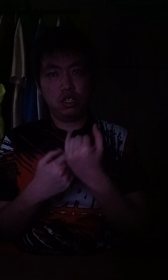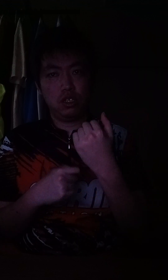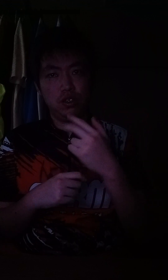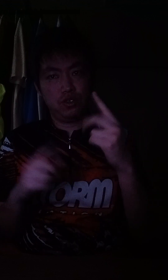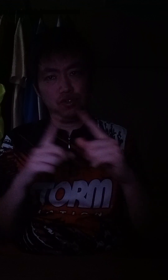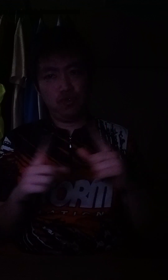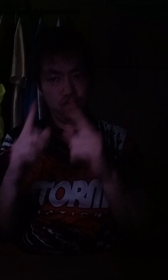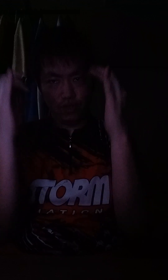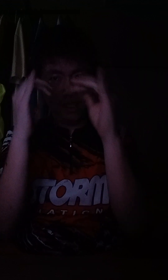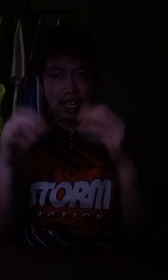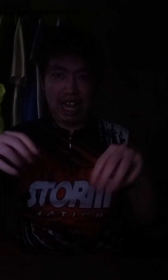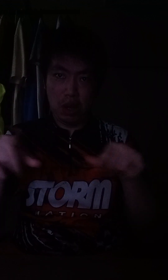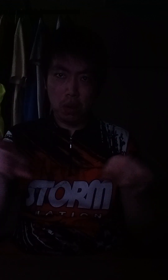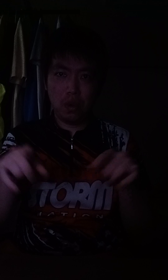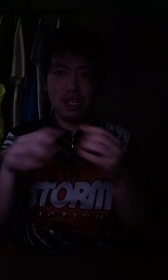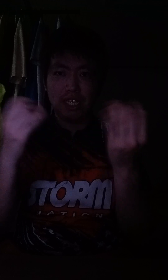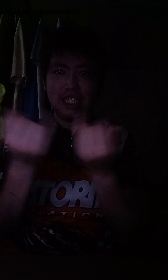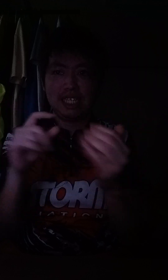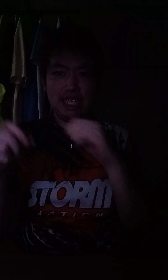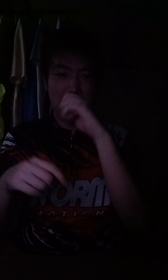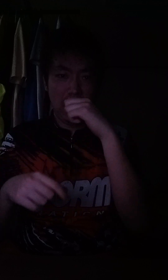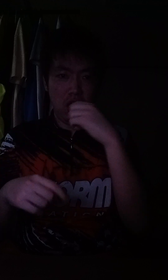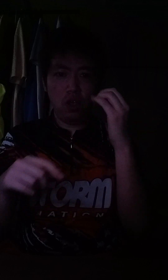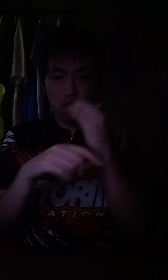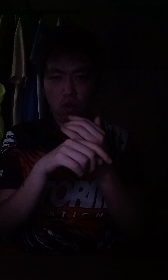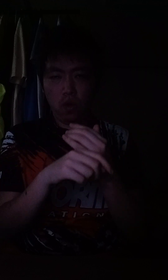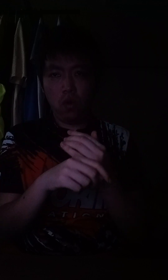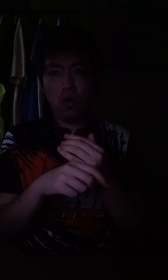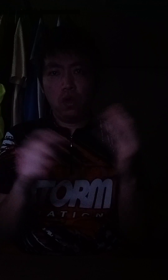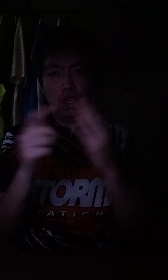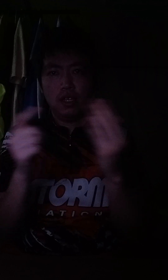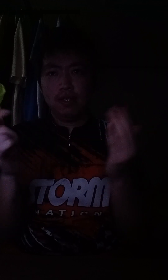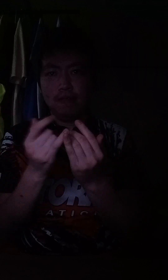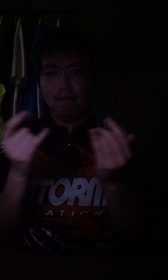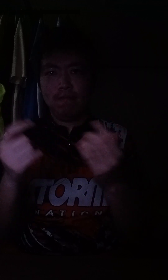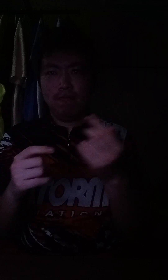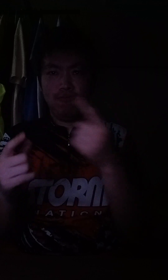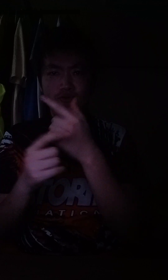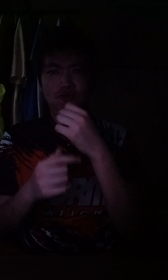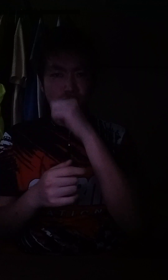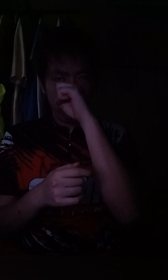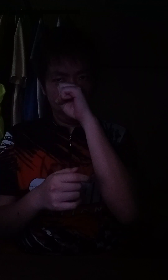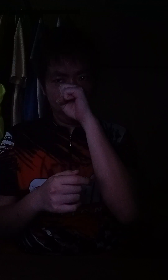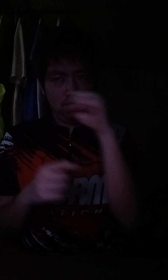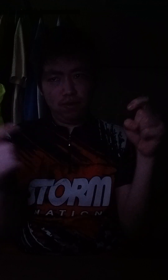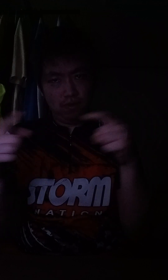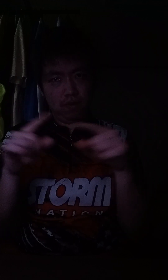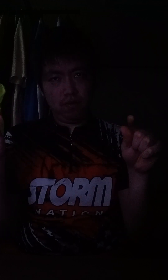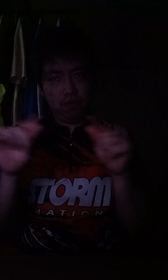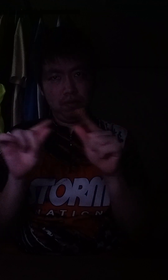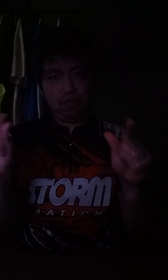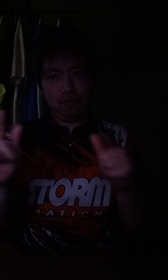부녀의 알콩달콩한 식사 시간이 끝나고 현아에게 가장 중요한 시간이 찾아왔습니다.